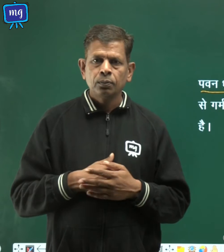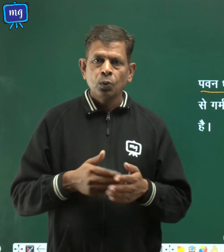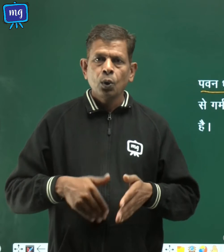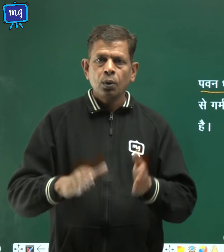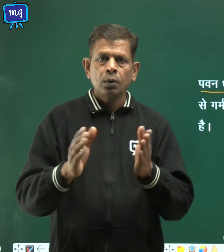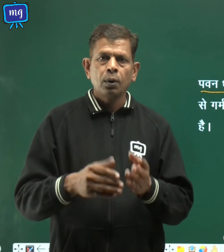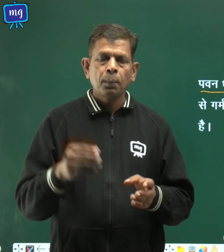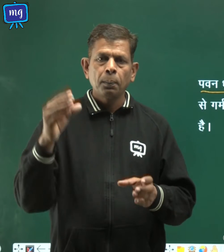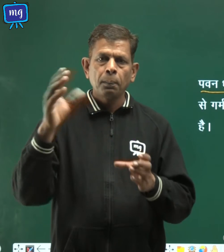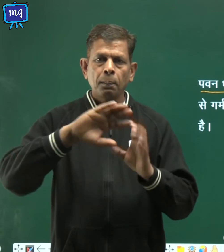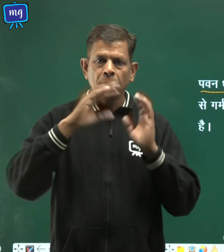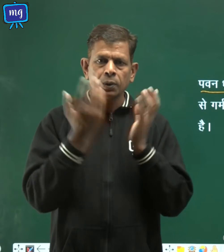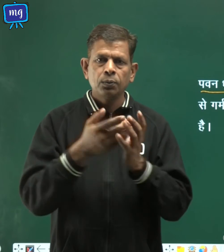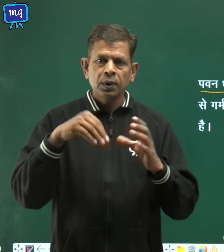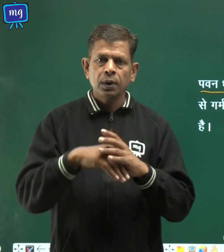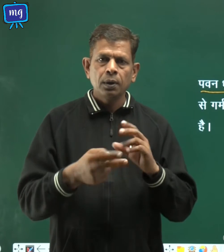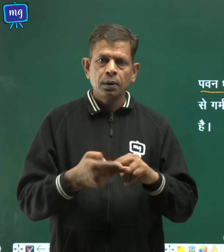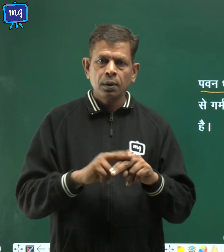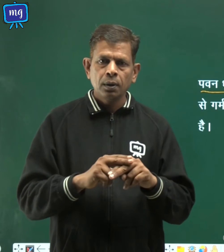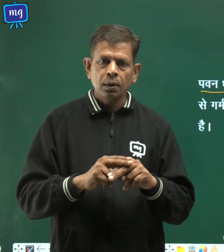पृथ्वी के